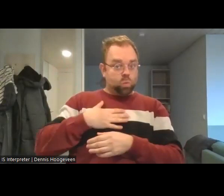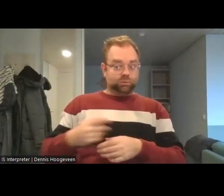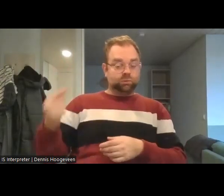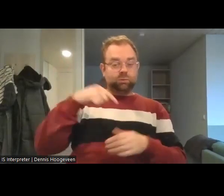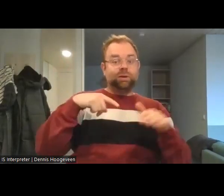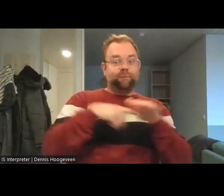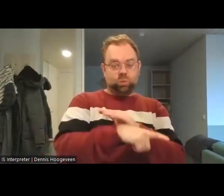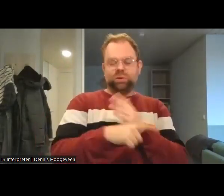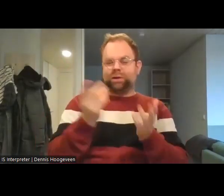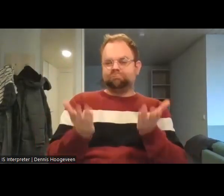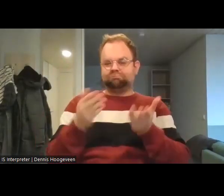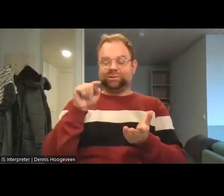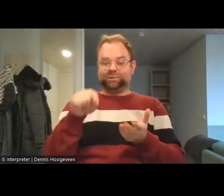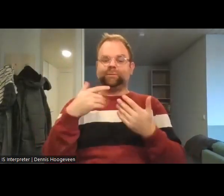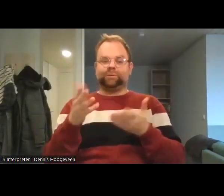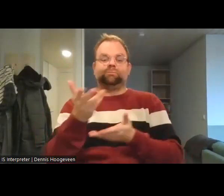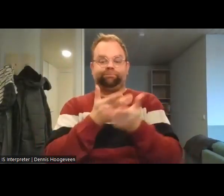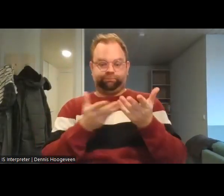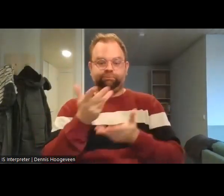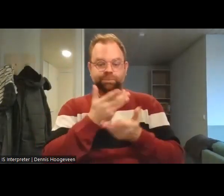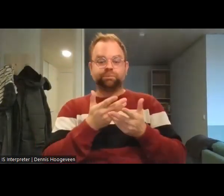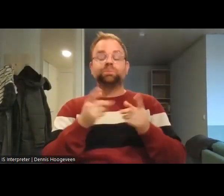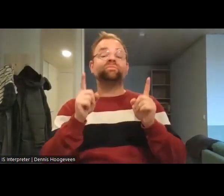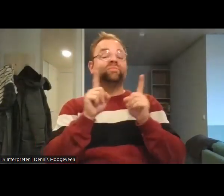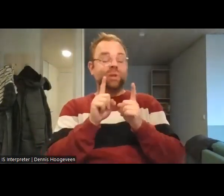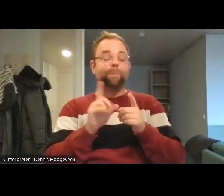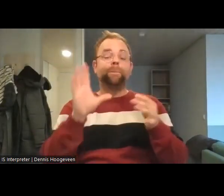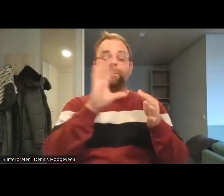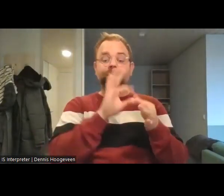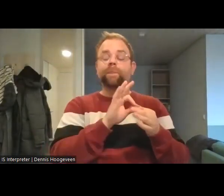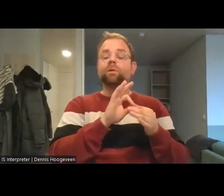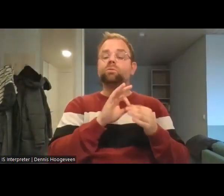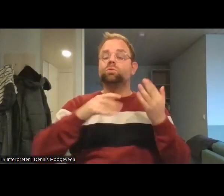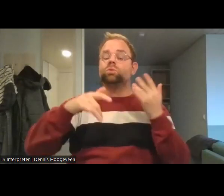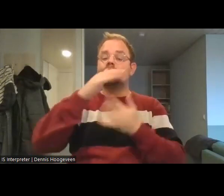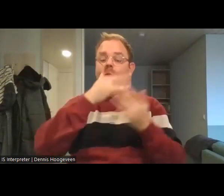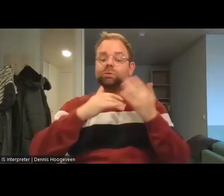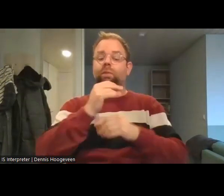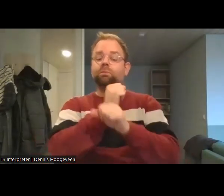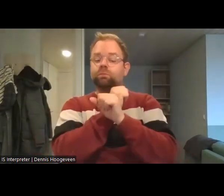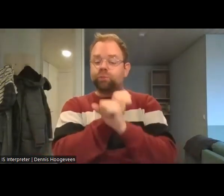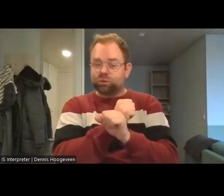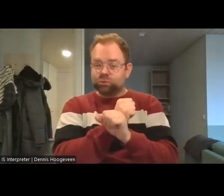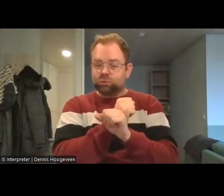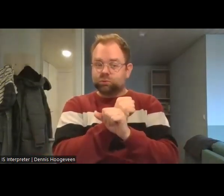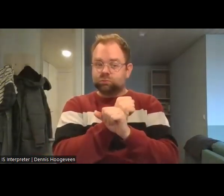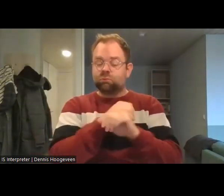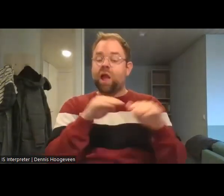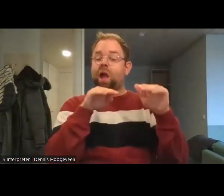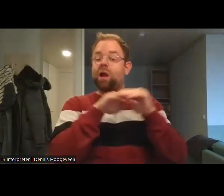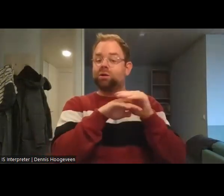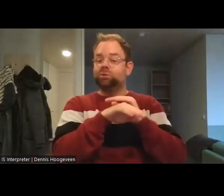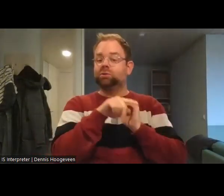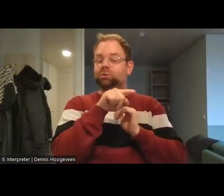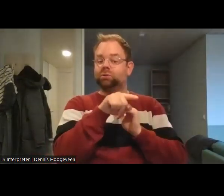sociale, l'accès pour les réfugiés, pour des services nationaux, pour d'autres citoyens avec handicap.